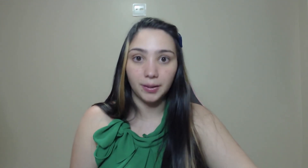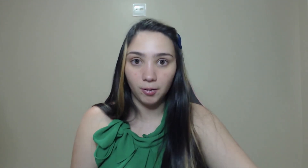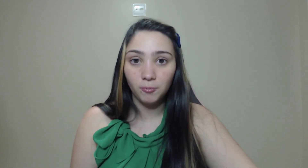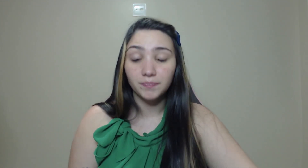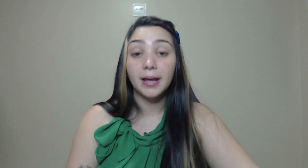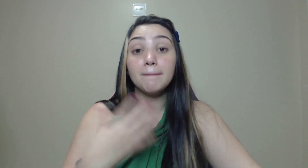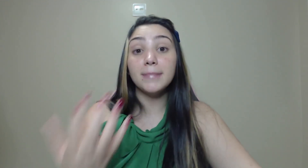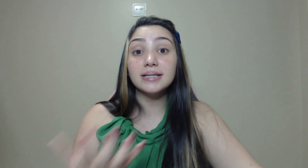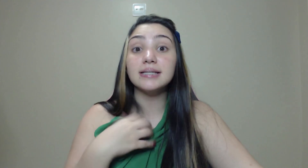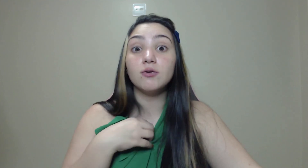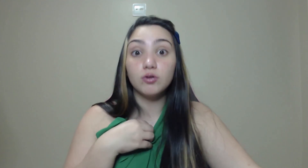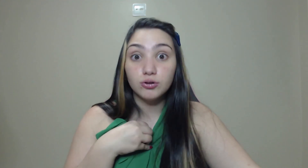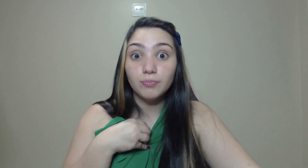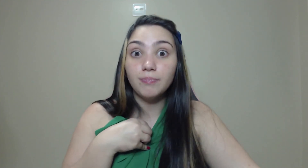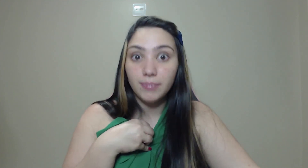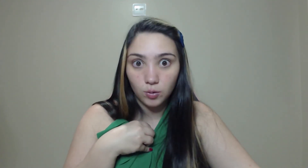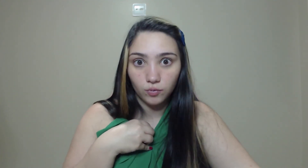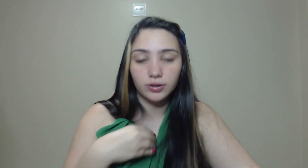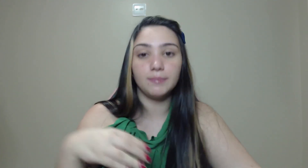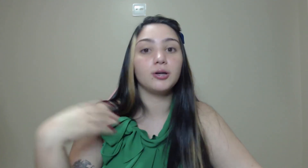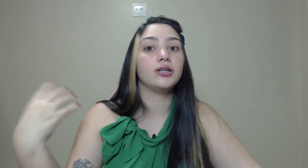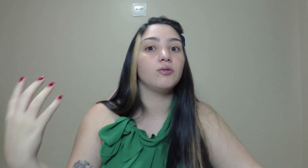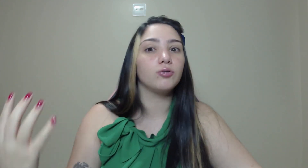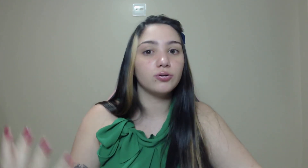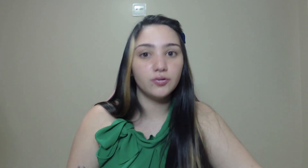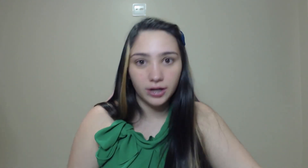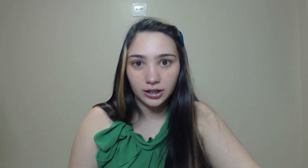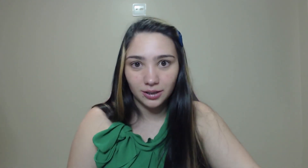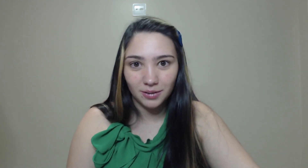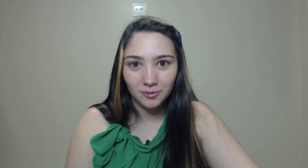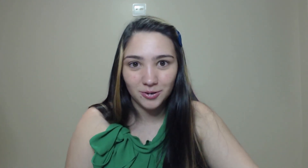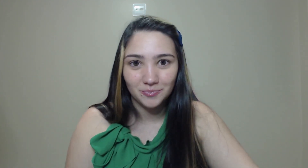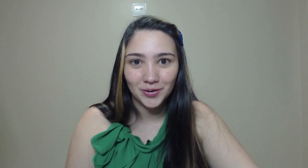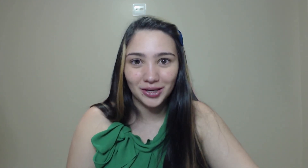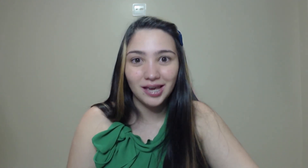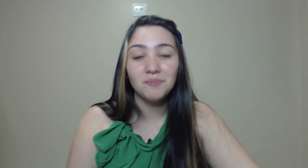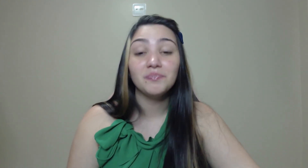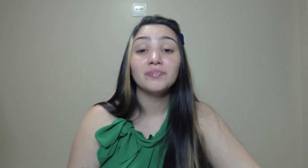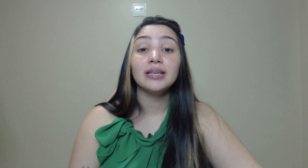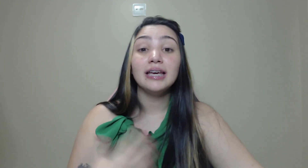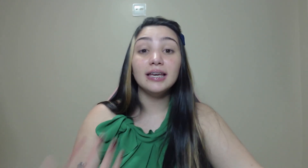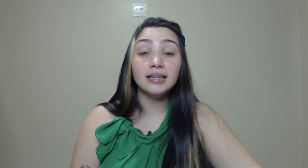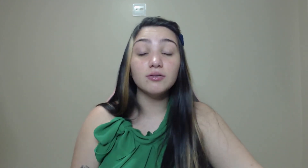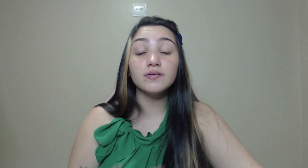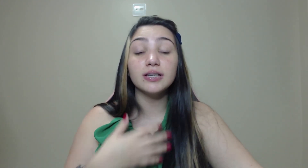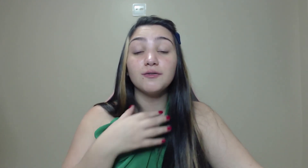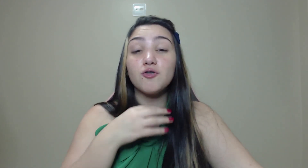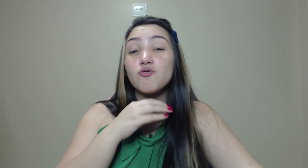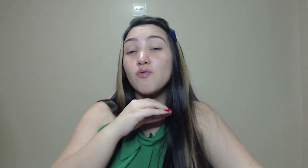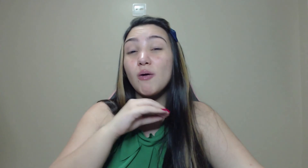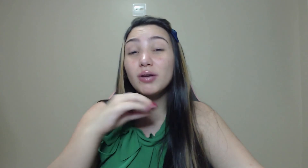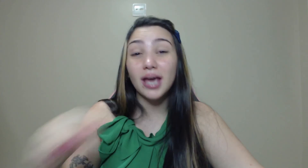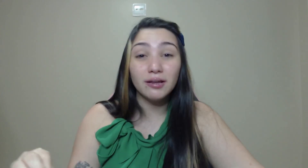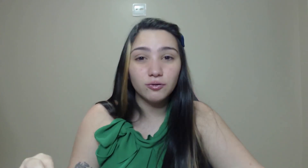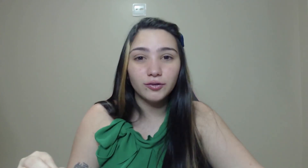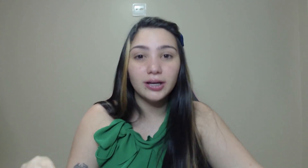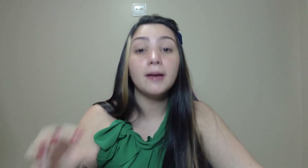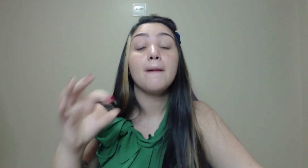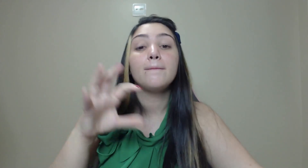bom? Mas esse é um gosto meu, você pode ter um gosto diferente também do meu, ok? Então, se você ficou com qualquer dúvida, pode